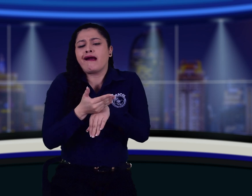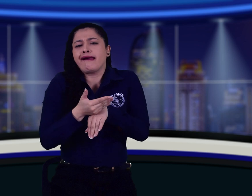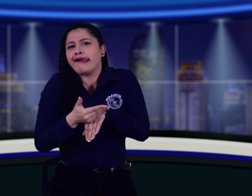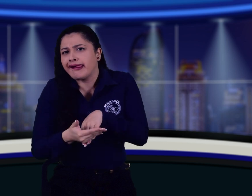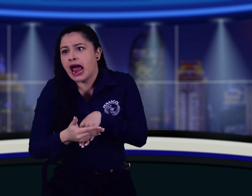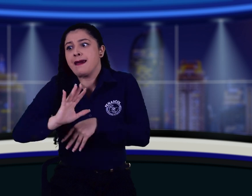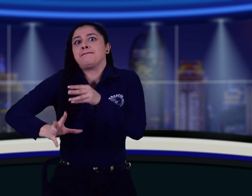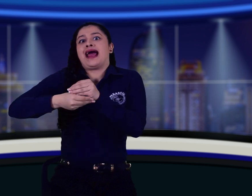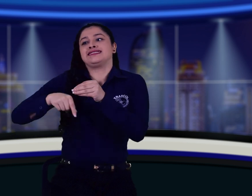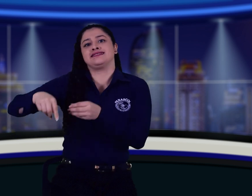cierre